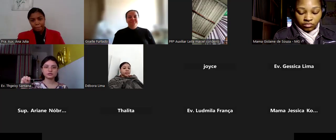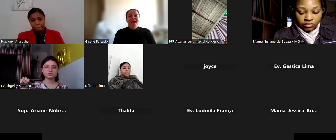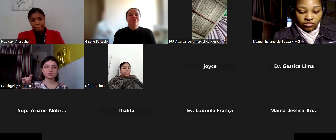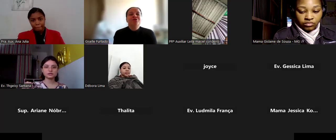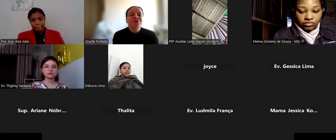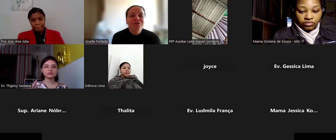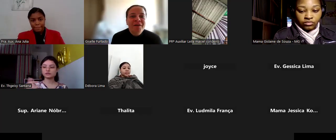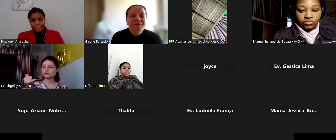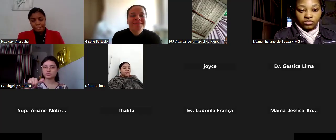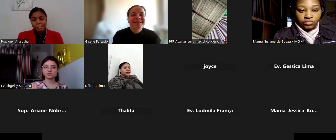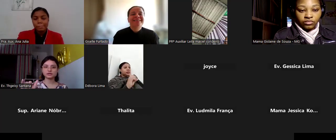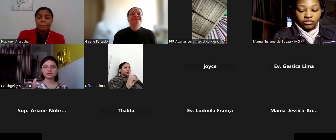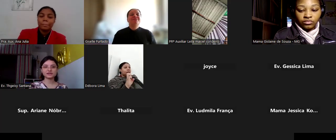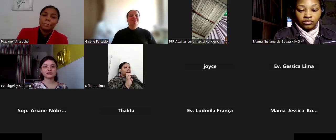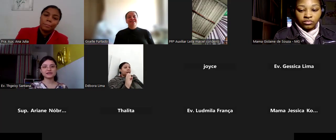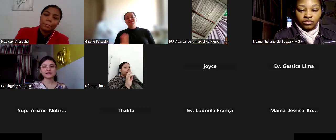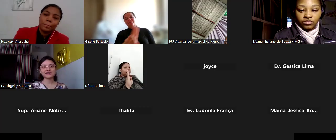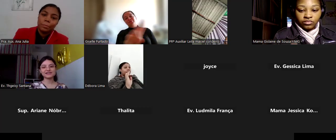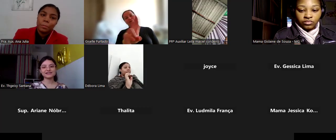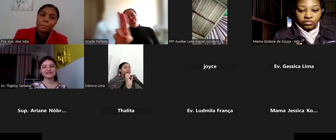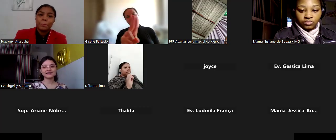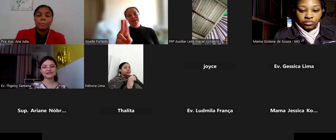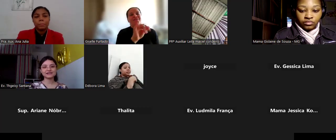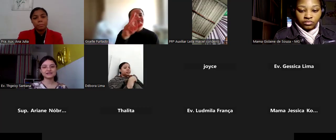Aí o surdo vai fazer assim para você. Você vai perguntar o nome dele, ele vai fazer assim.